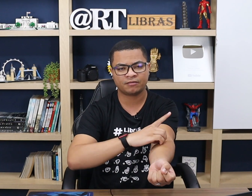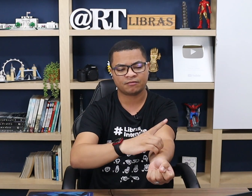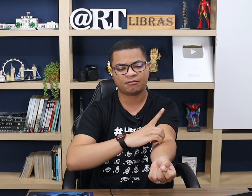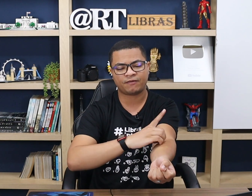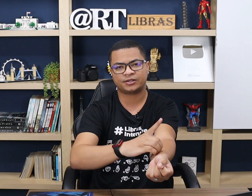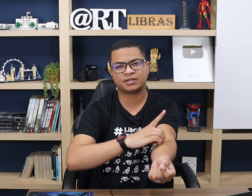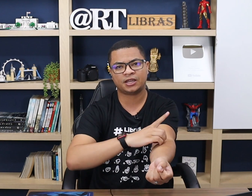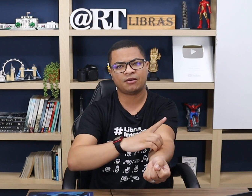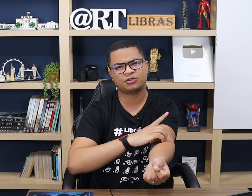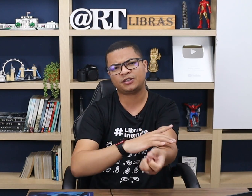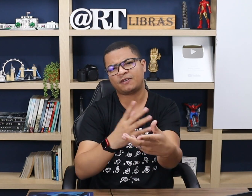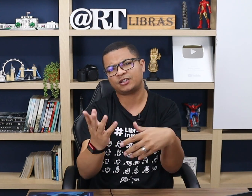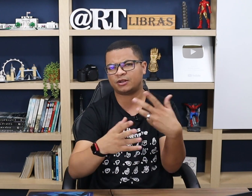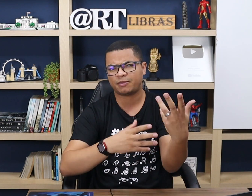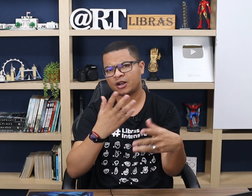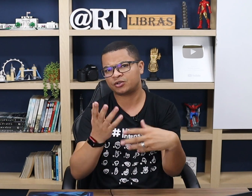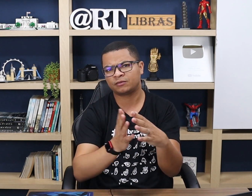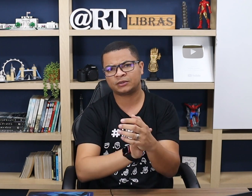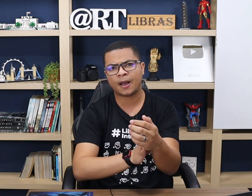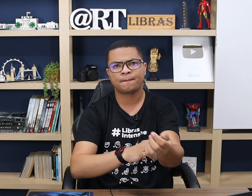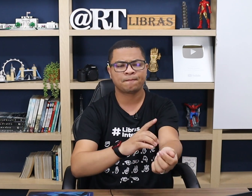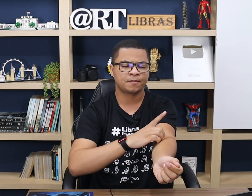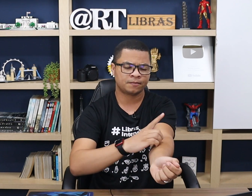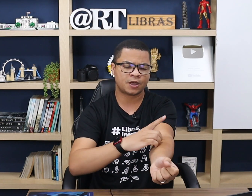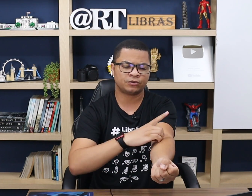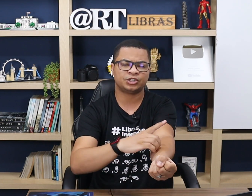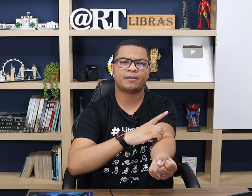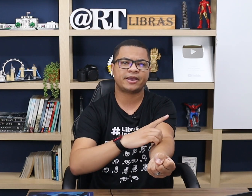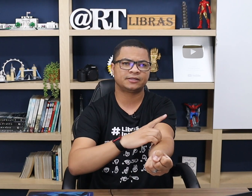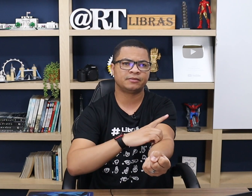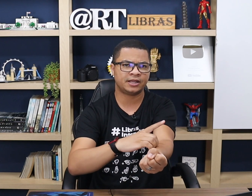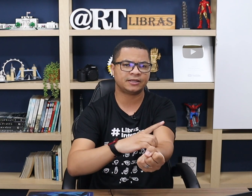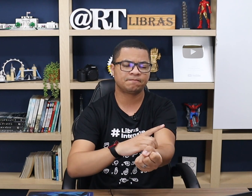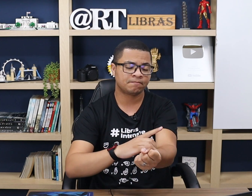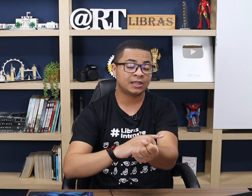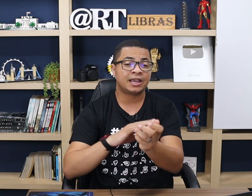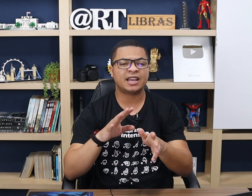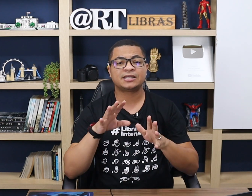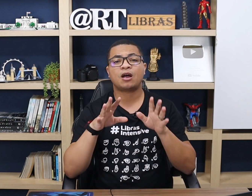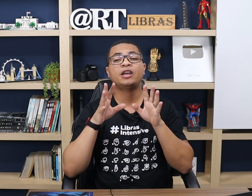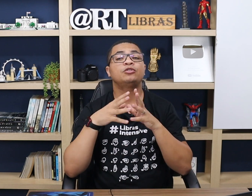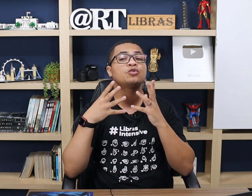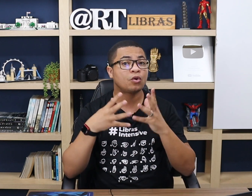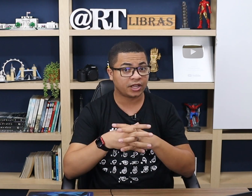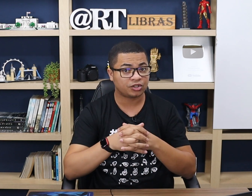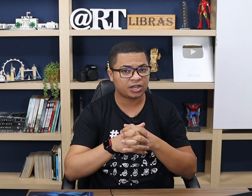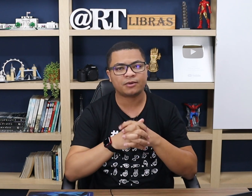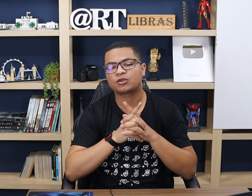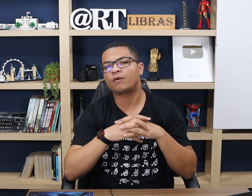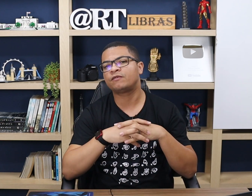eu faço isso daqui eu acho mais fácil mais prático tá então diabetes beleza esse sinal dentro de um contexto de libras Como